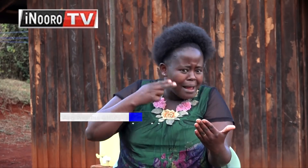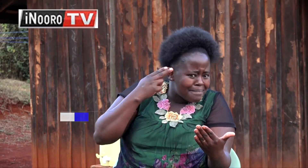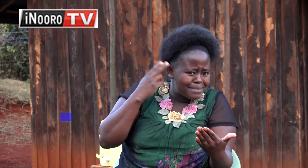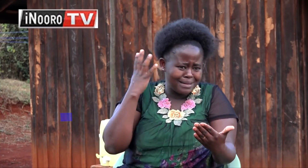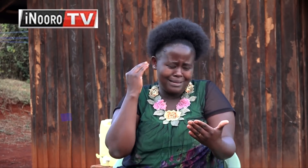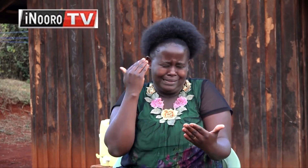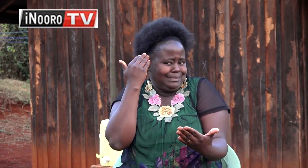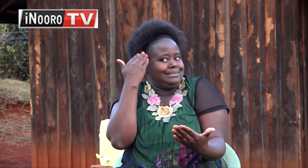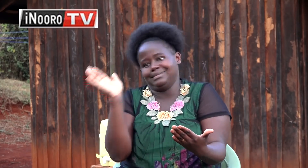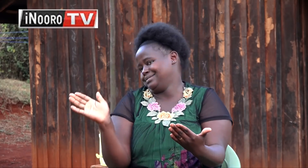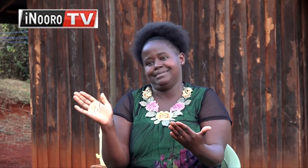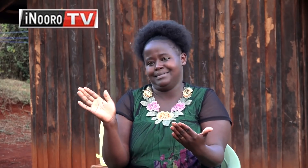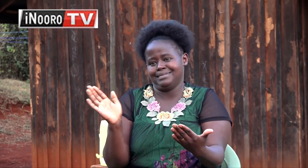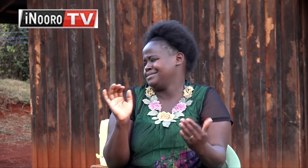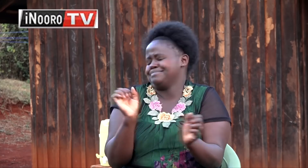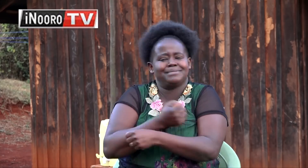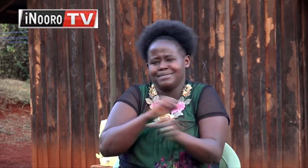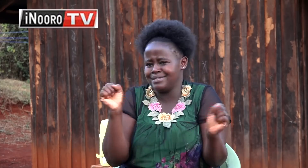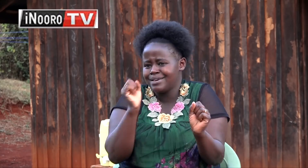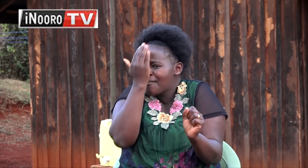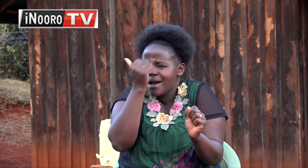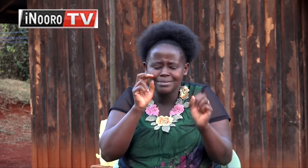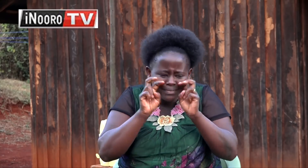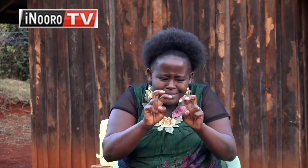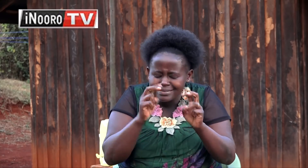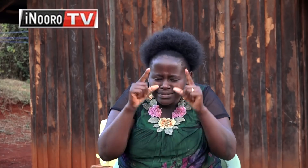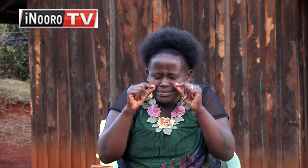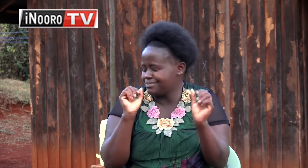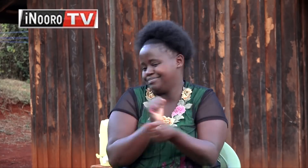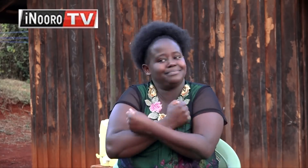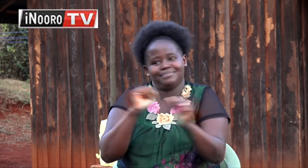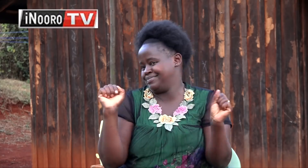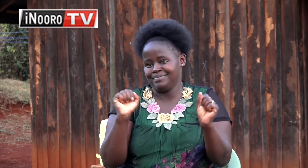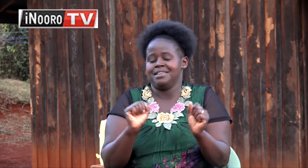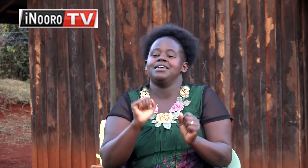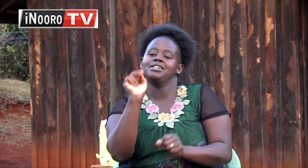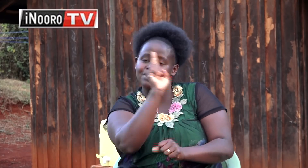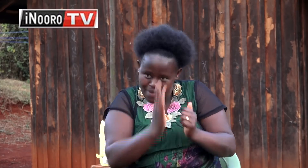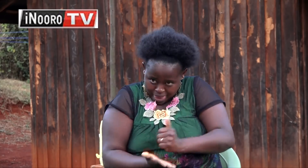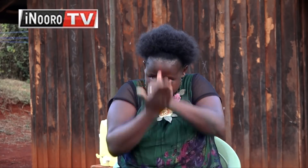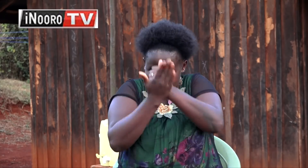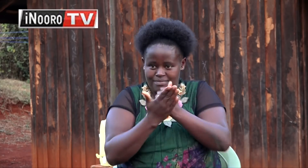kana ndiamenyaga kakana gaka hihi ni gakwaria kana ni gakihingite maitho na ni